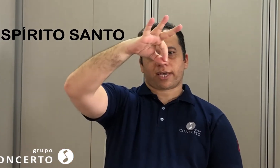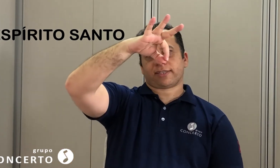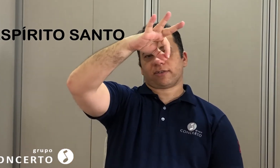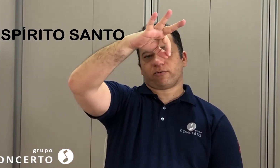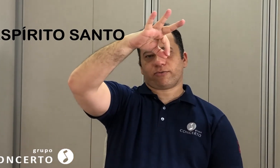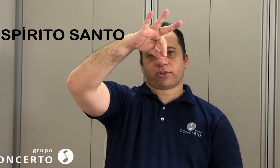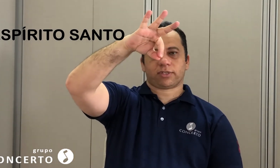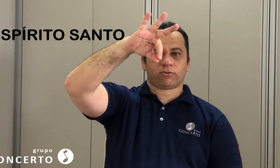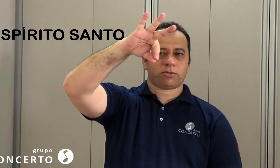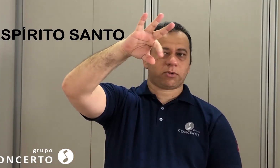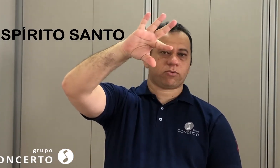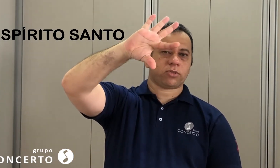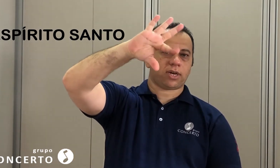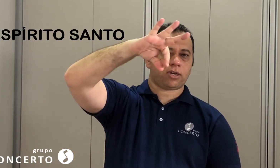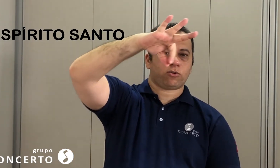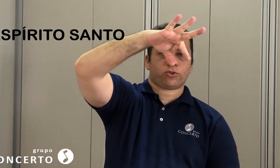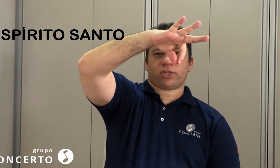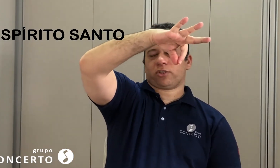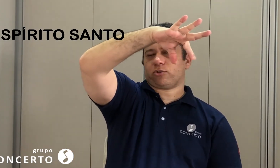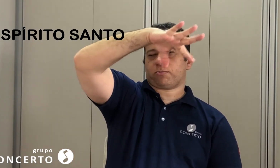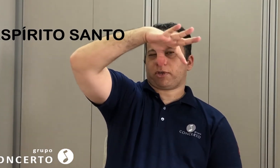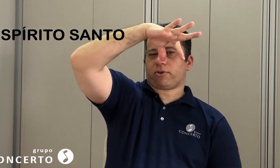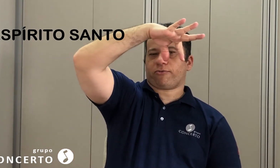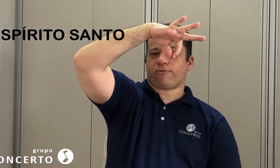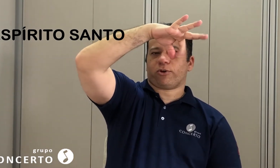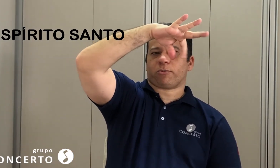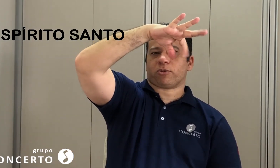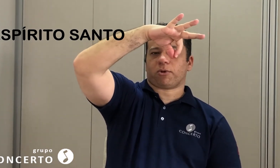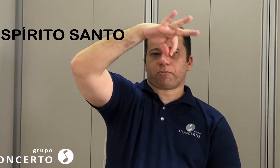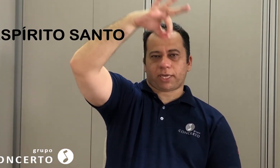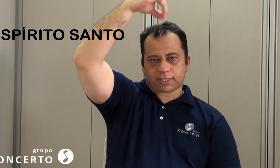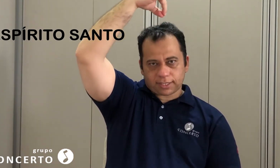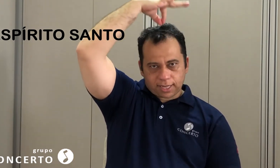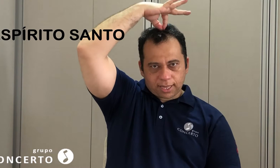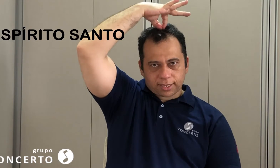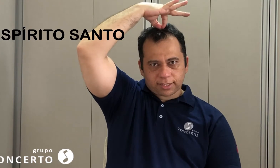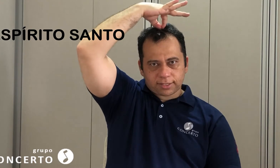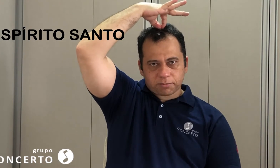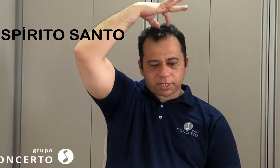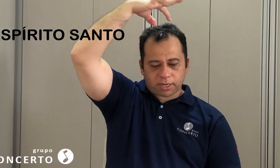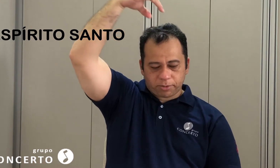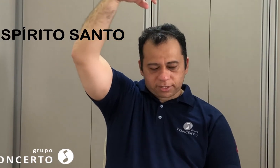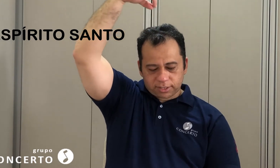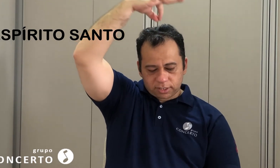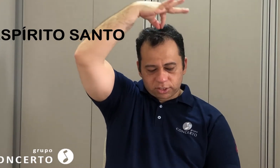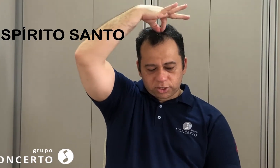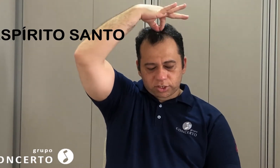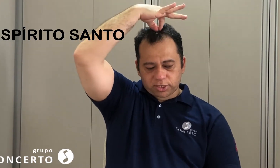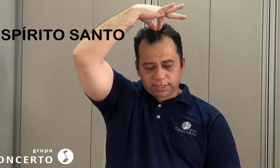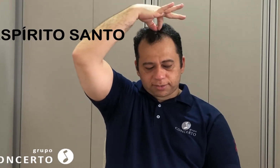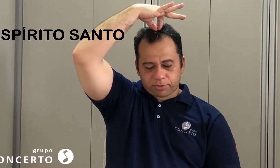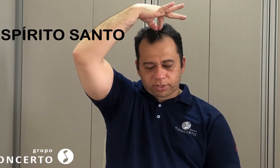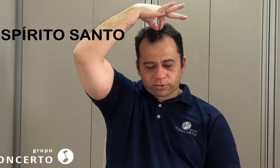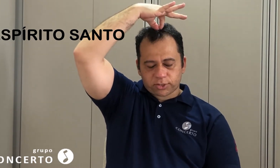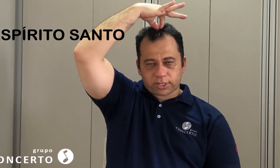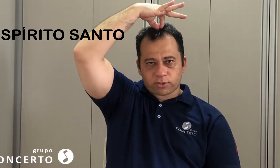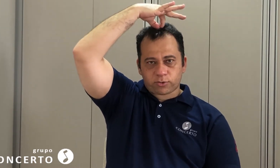essa configuração de mão, tá? Os dedos meio que formando uma pinça, aqui acima da cabeça, Espírito Santo.